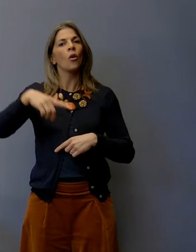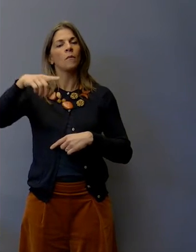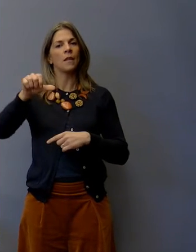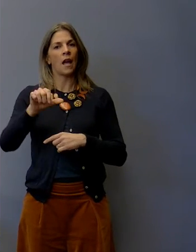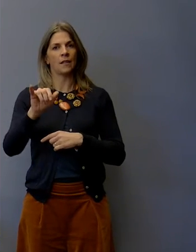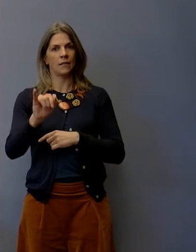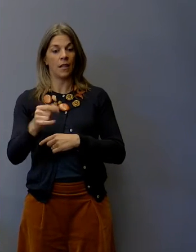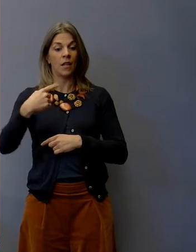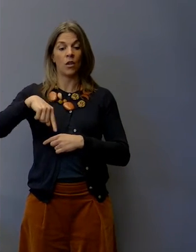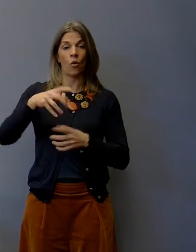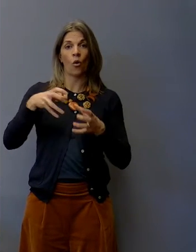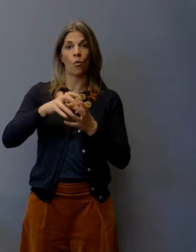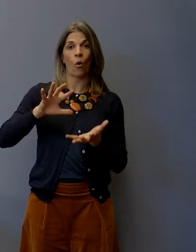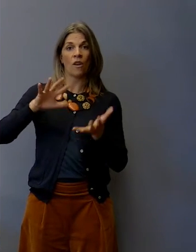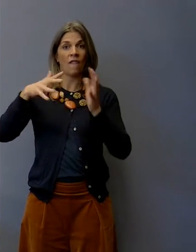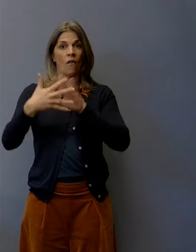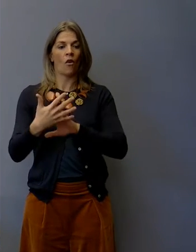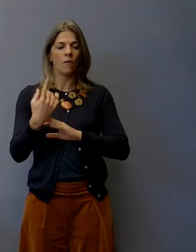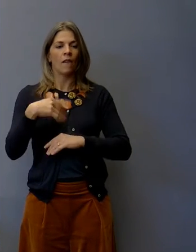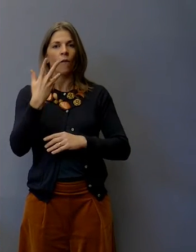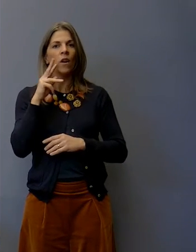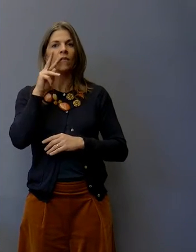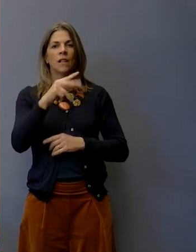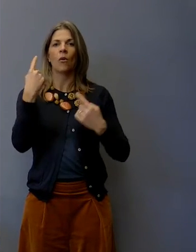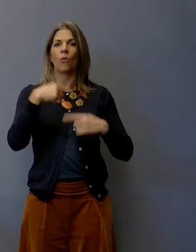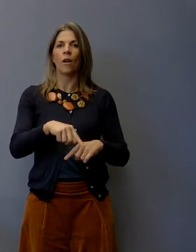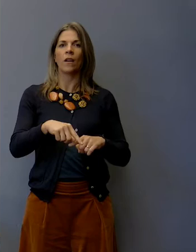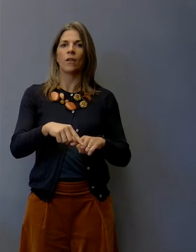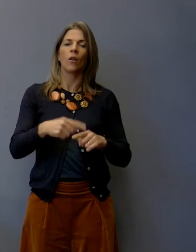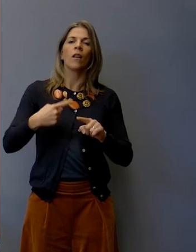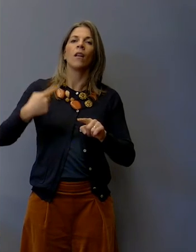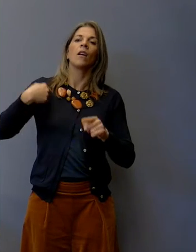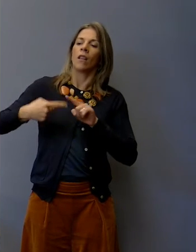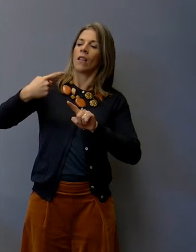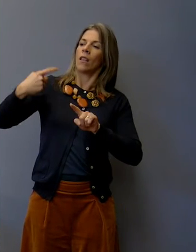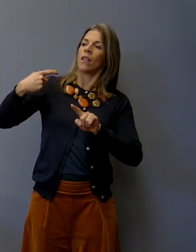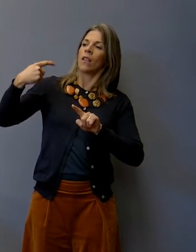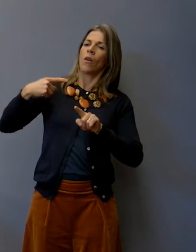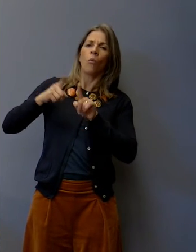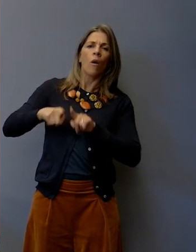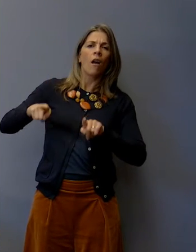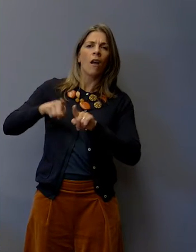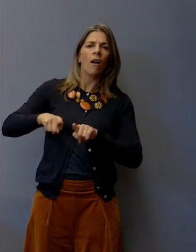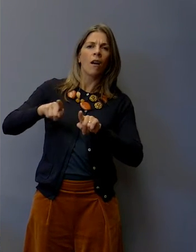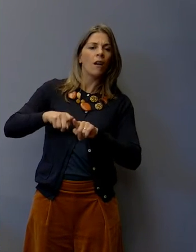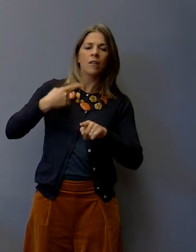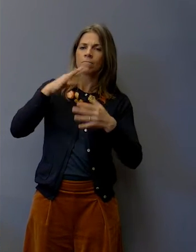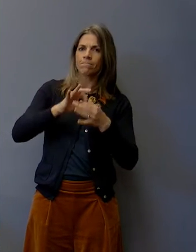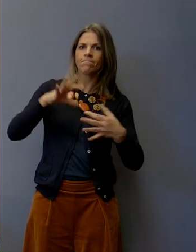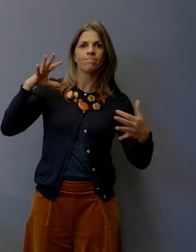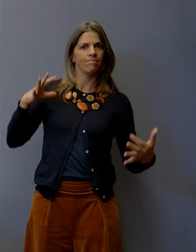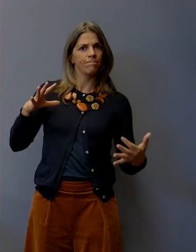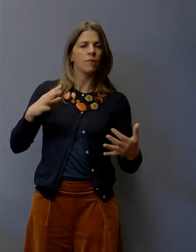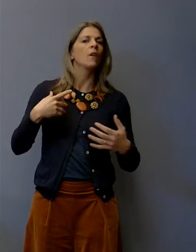avremmo voluto vedere uno smarcamento dalle vecchie routinarie ed obsolete logiche dove le scelte strategiche trasudano di